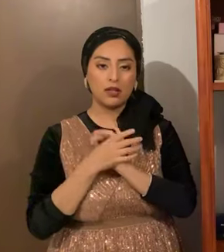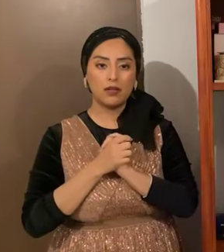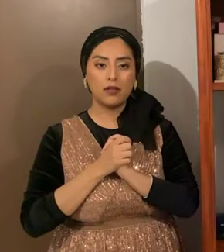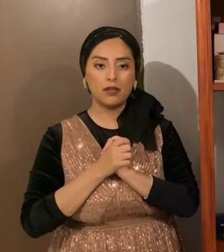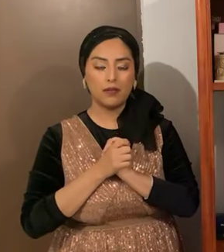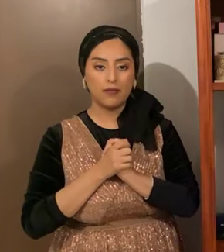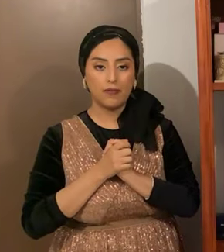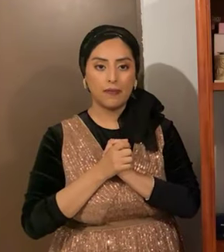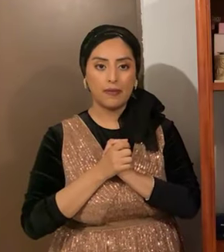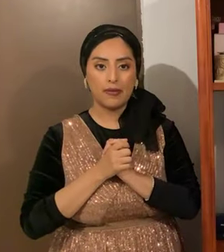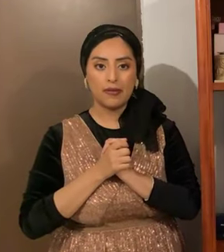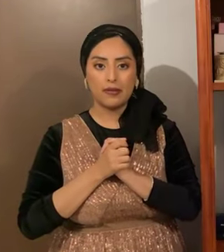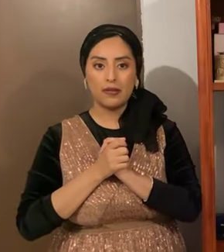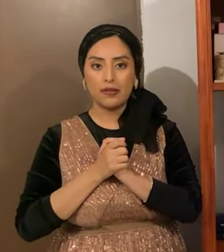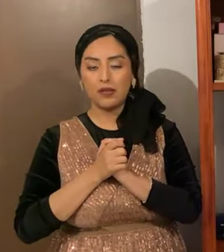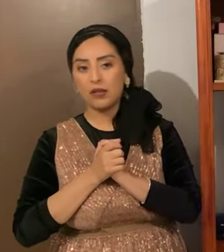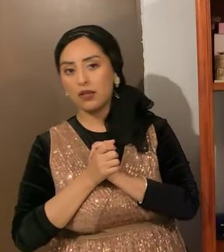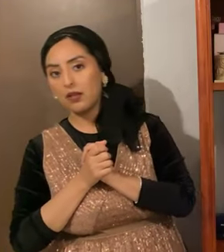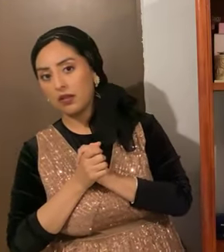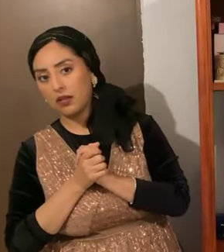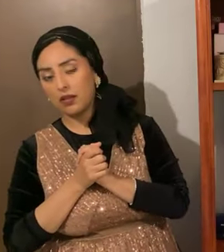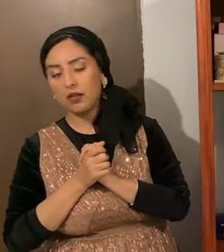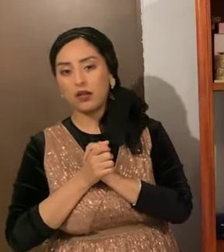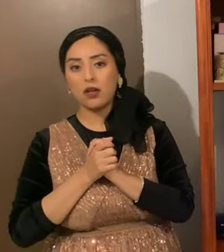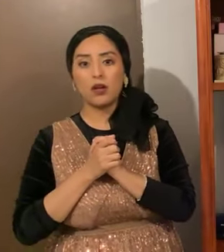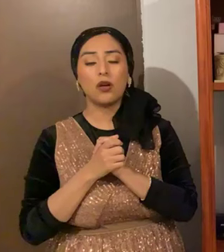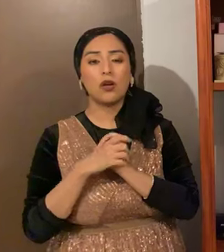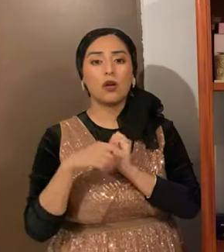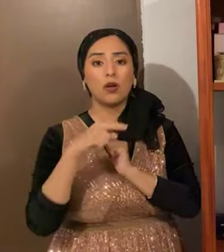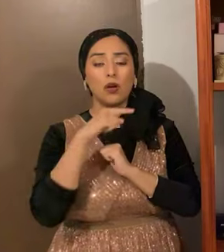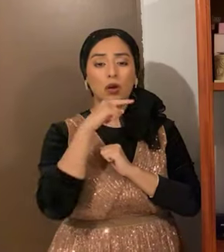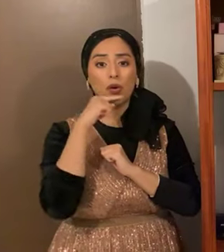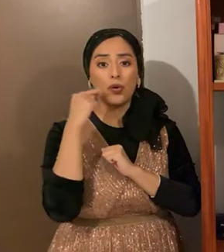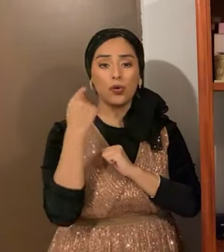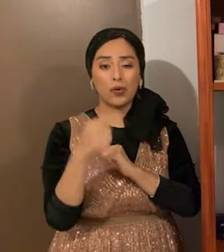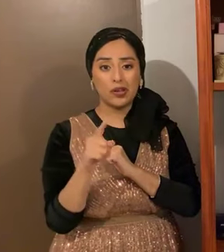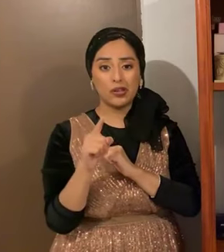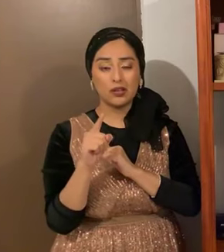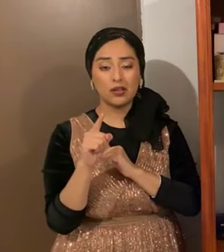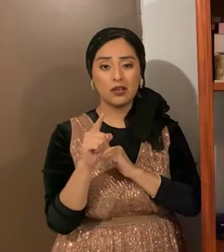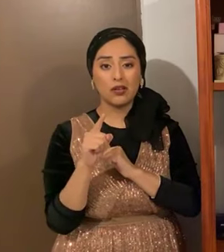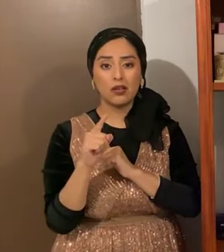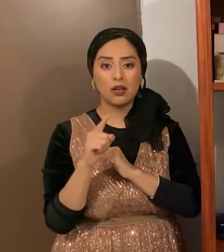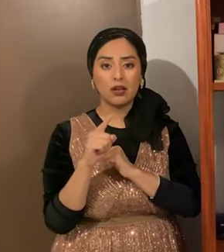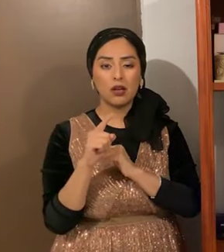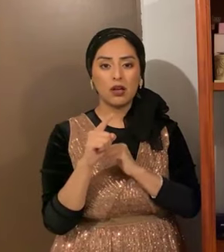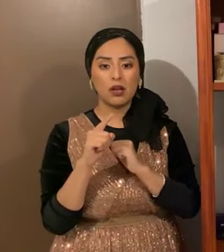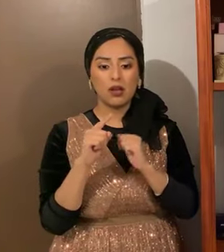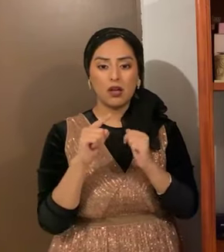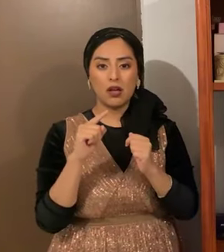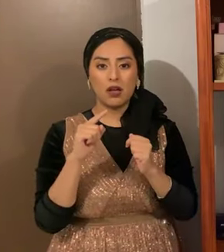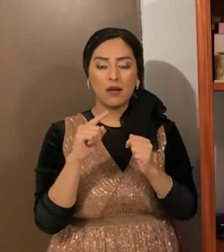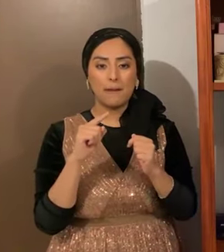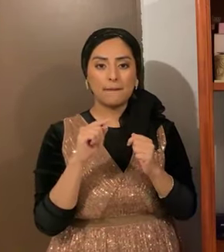¿De acuerdo? Luego, estimó que Rusia sufrió 1.2 millones de